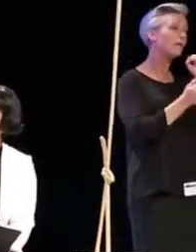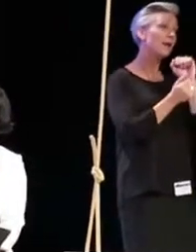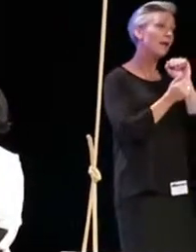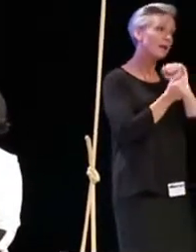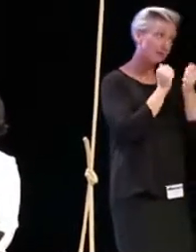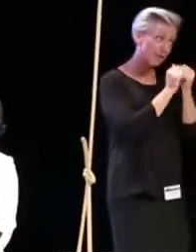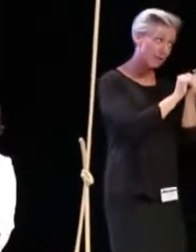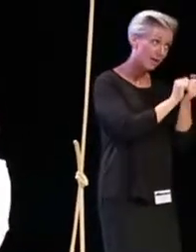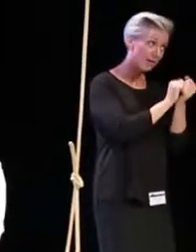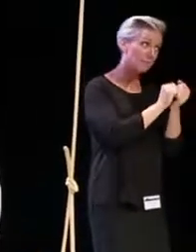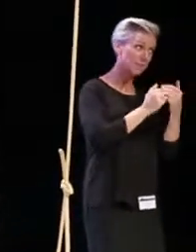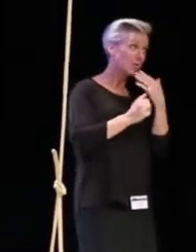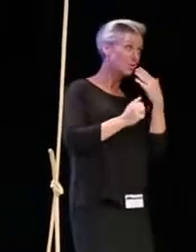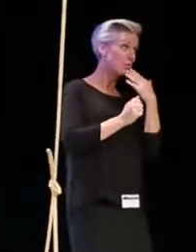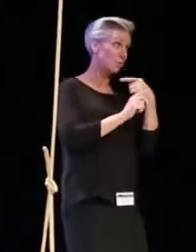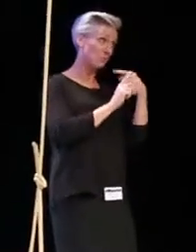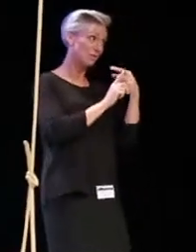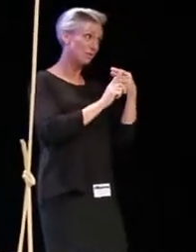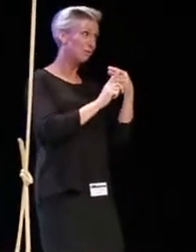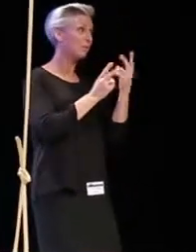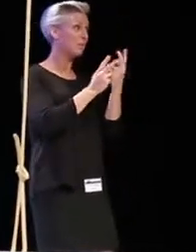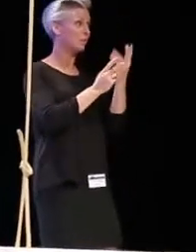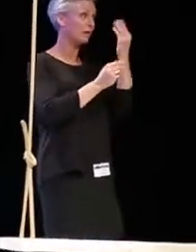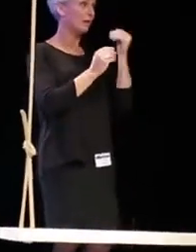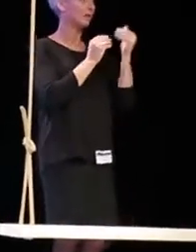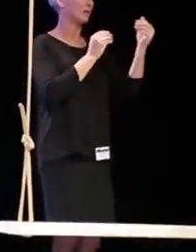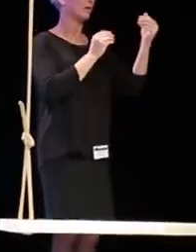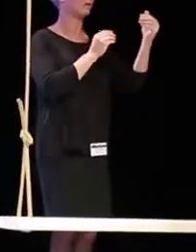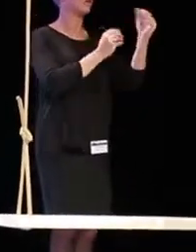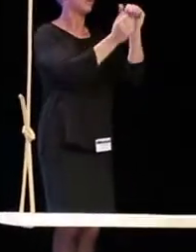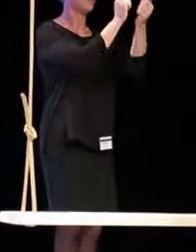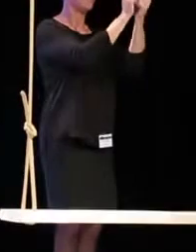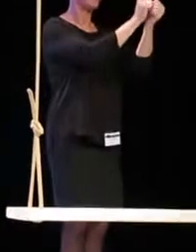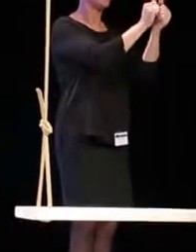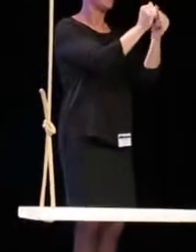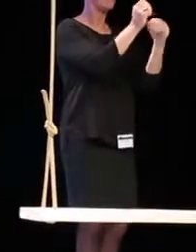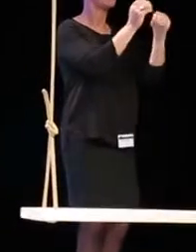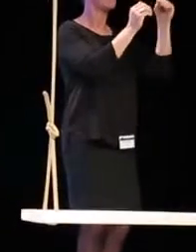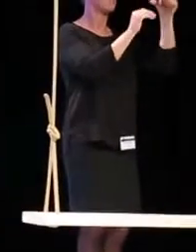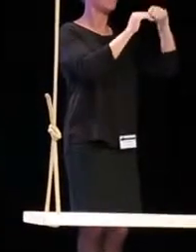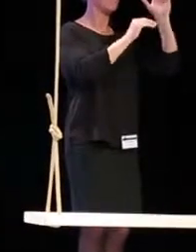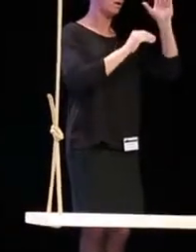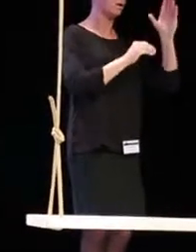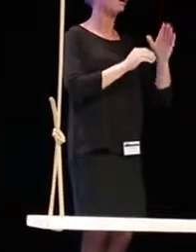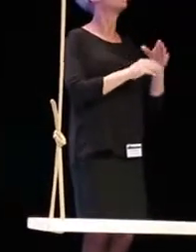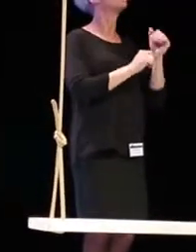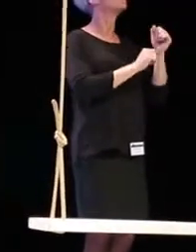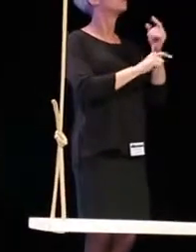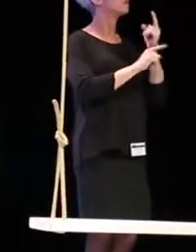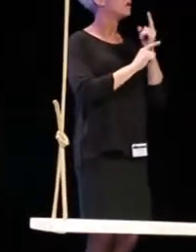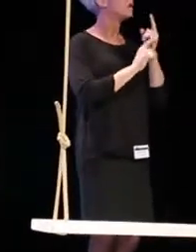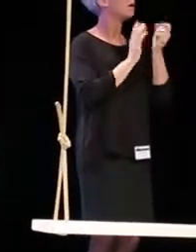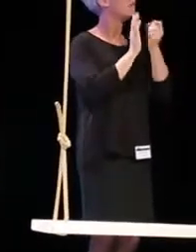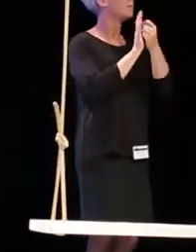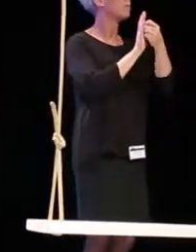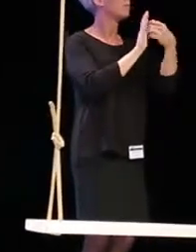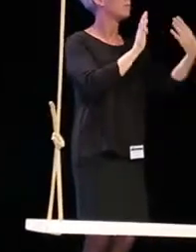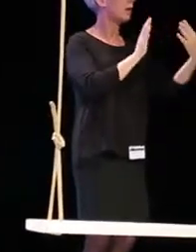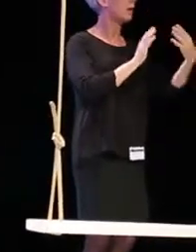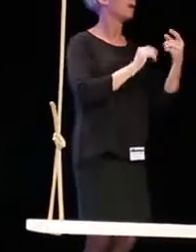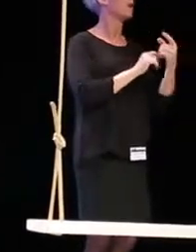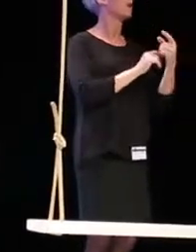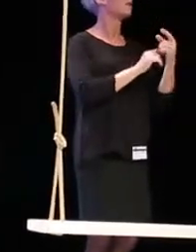vilket är bra, alltså vi kan återkomma om ett par år och toppa upp, men det måste ju följas av absolut superskarp